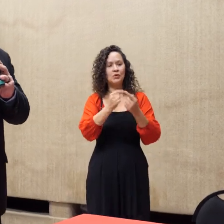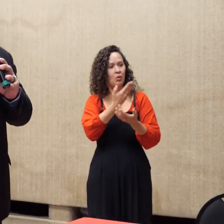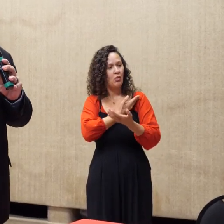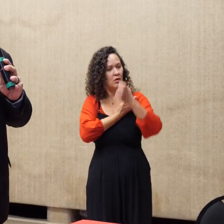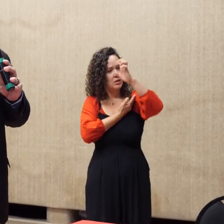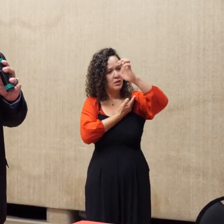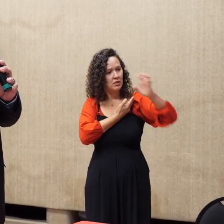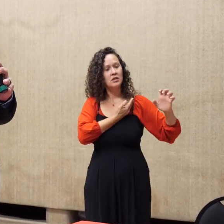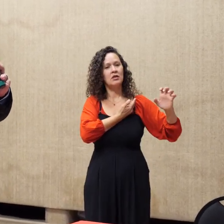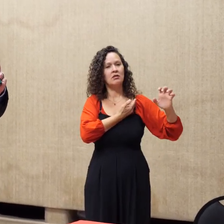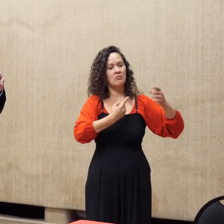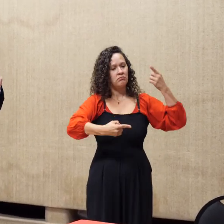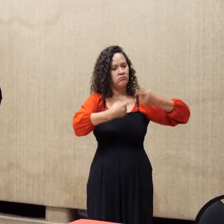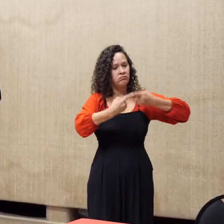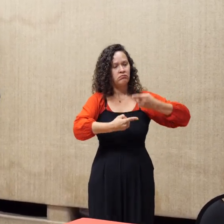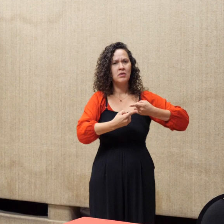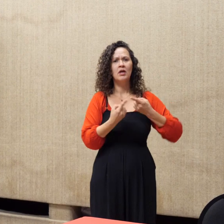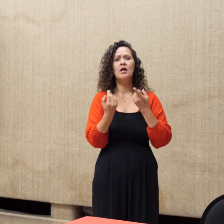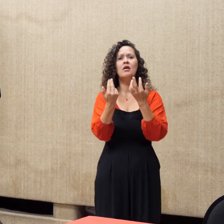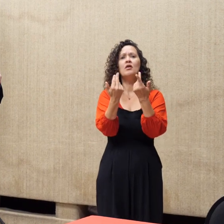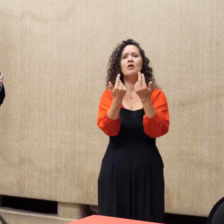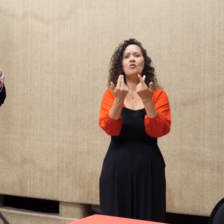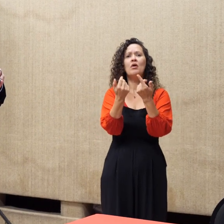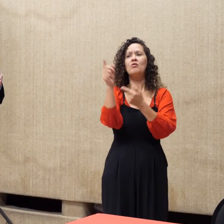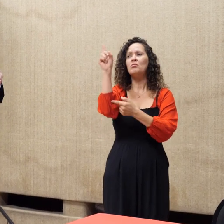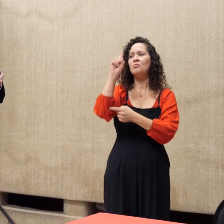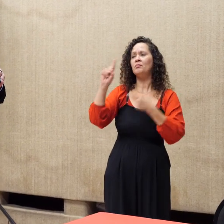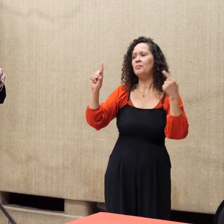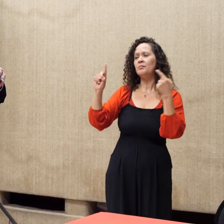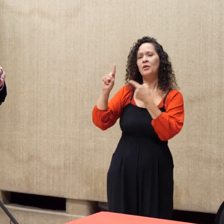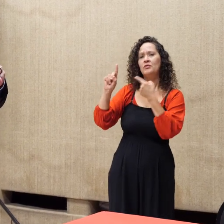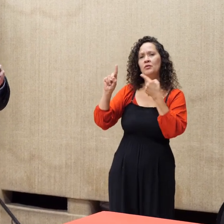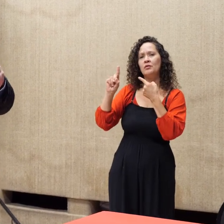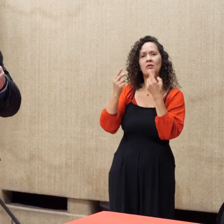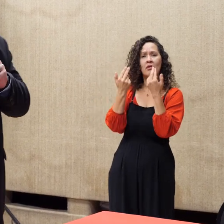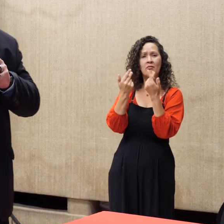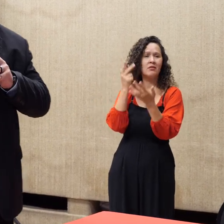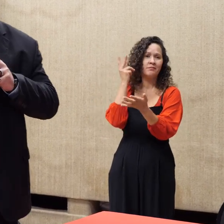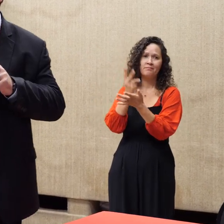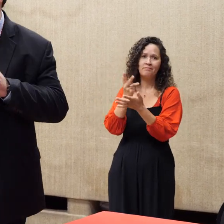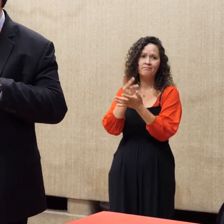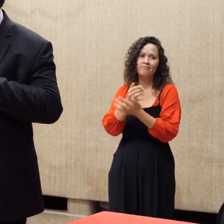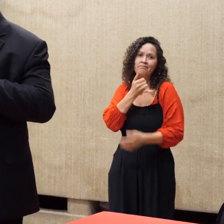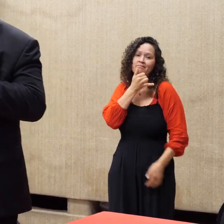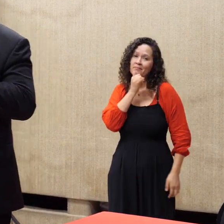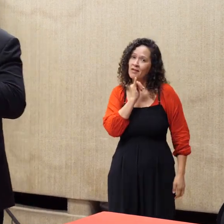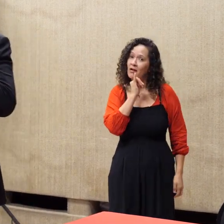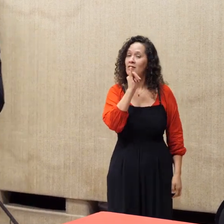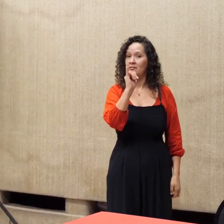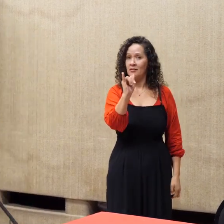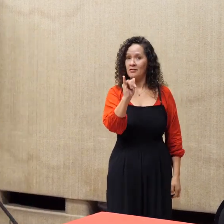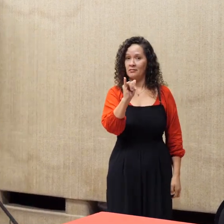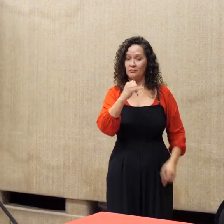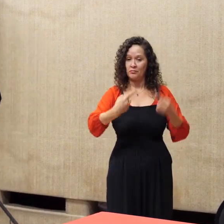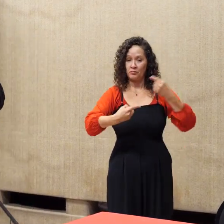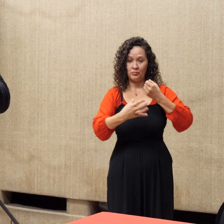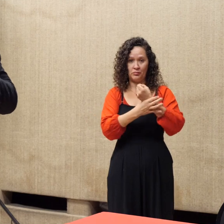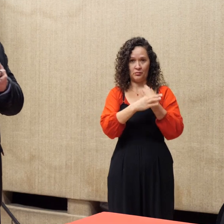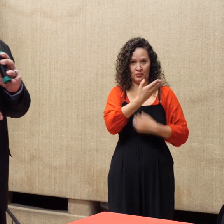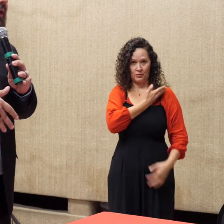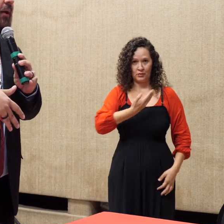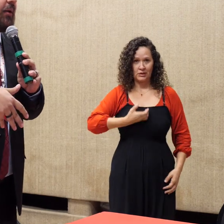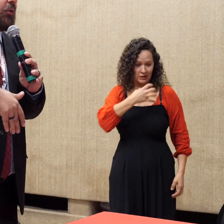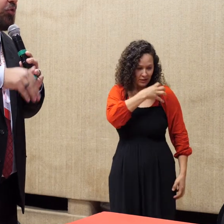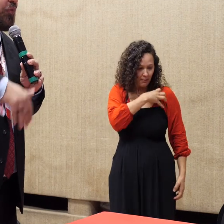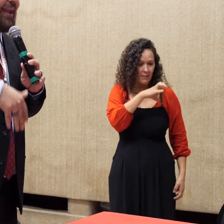da esquerda que fazem um debate exatamente igual da extrema-direita. Infelizmente, a gente tem que dizer que a política de segurança pública